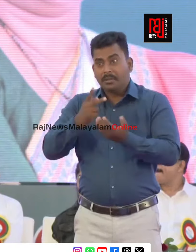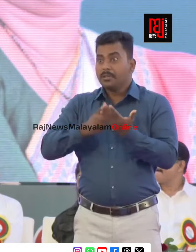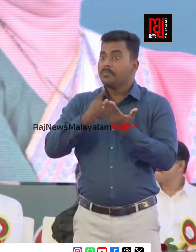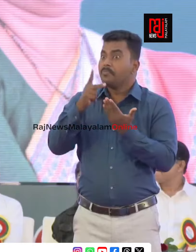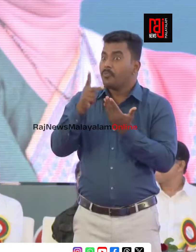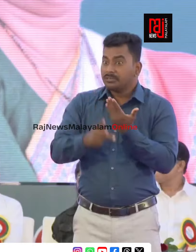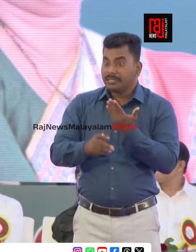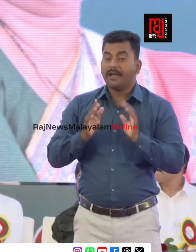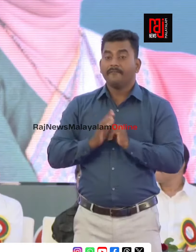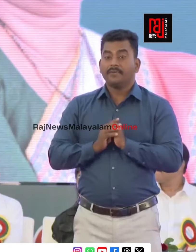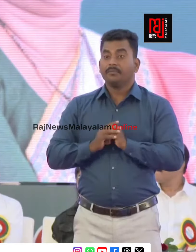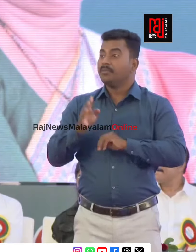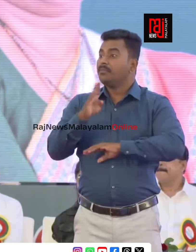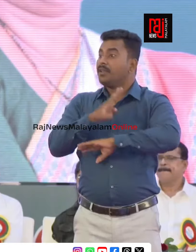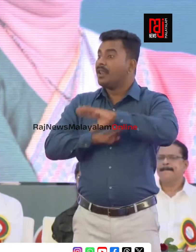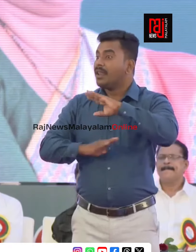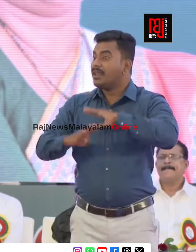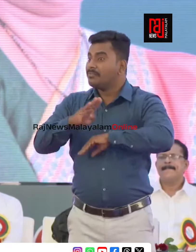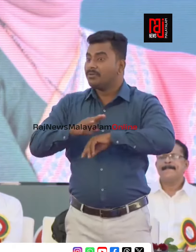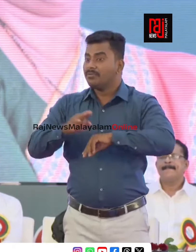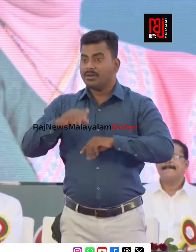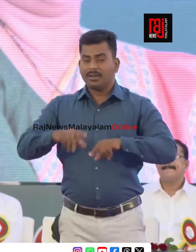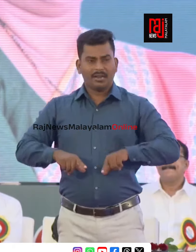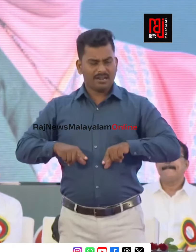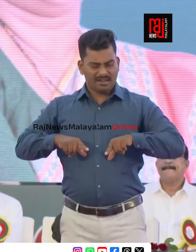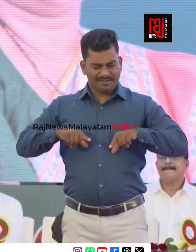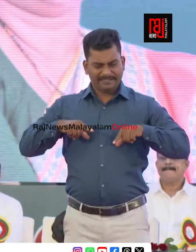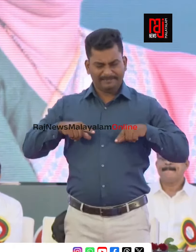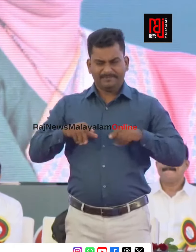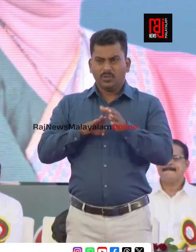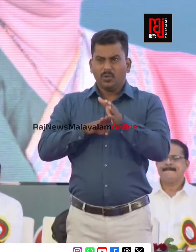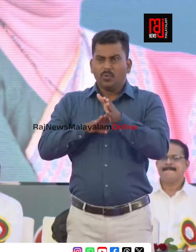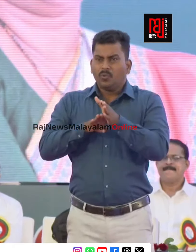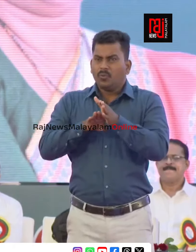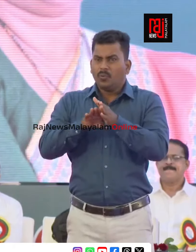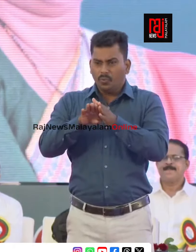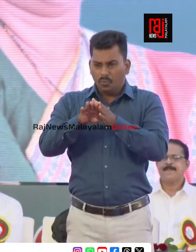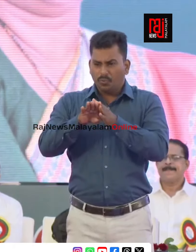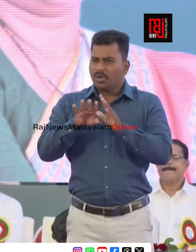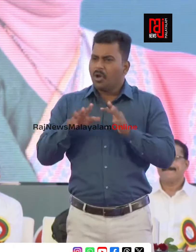ഭിന്നശേഷി വിഭാഗങ്ങളുടെ ജീവിതം മെച്ചപ്പെടുത്തുന്നതിന് സർക്കാർ പതിപ്പിക്കുന്ന ശ്രദ്ധ